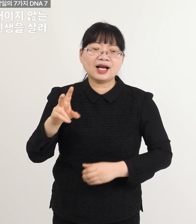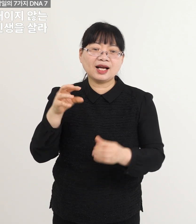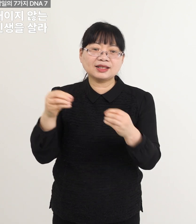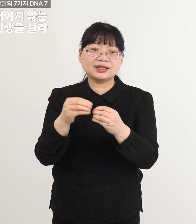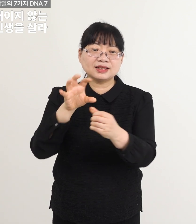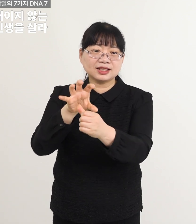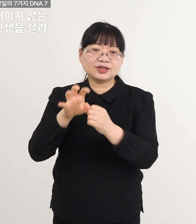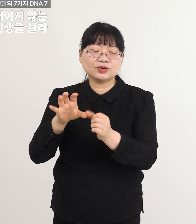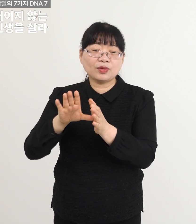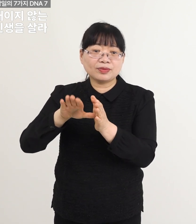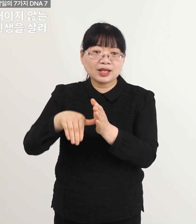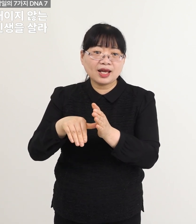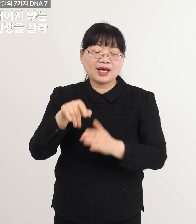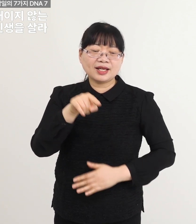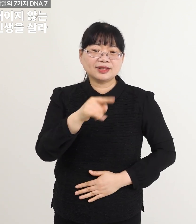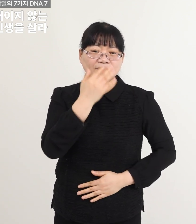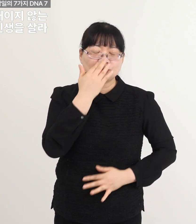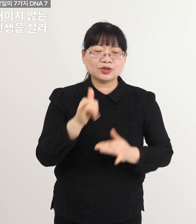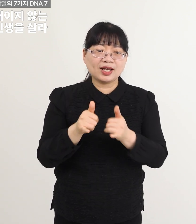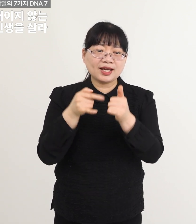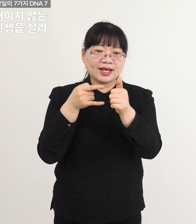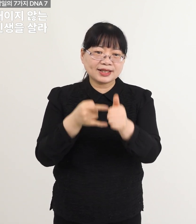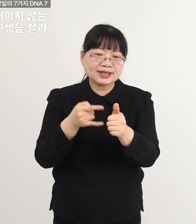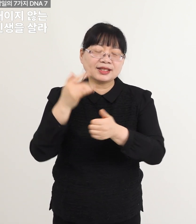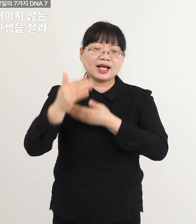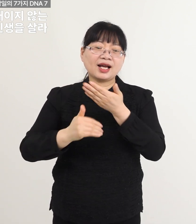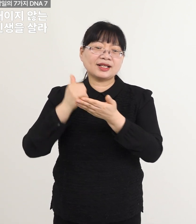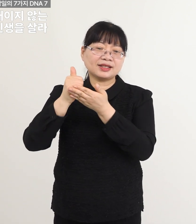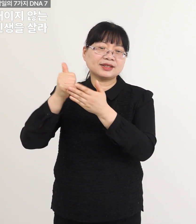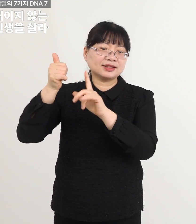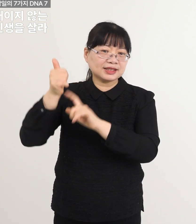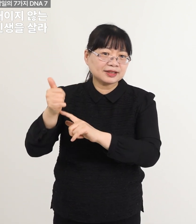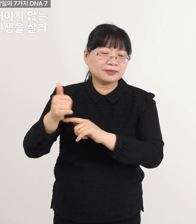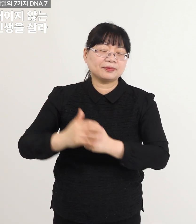인용하면서 이 유대인들이 하나님의